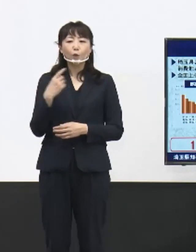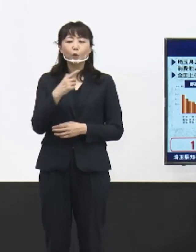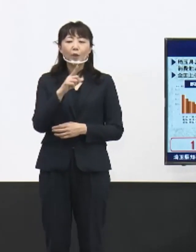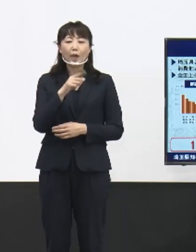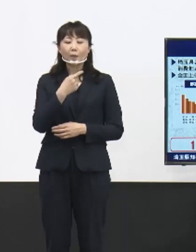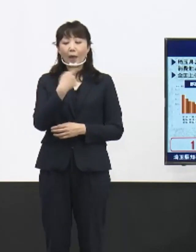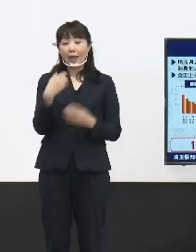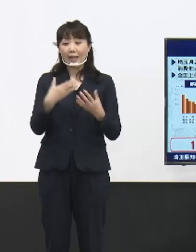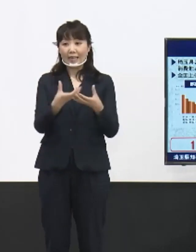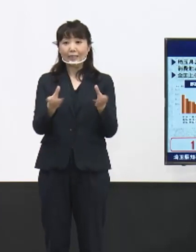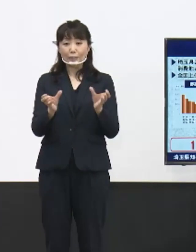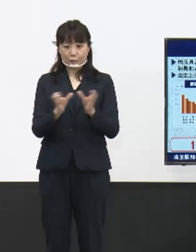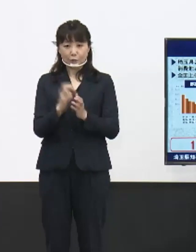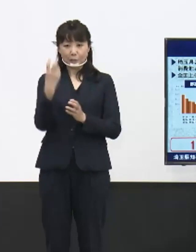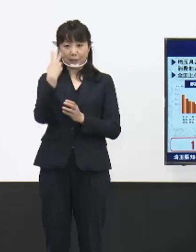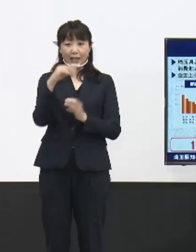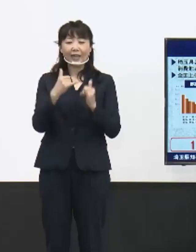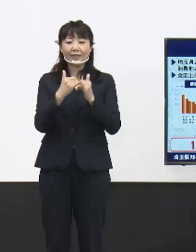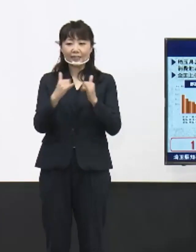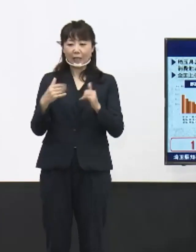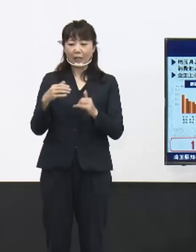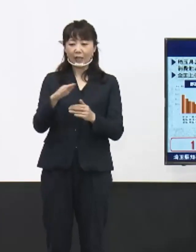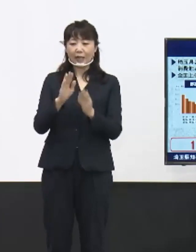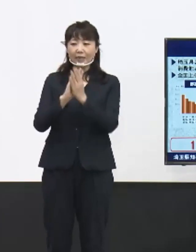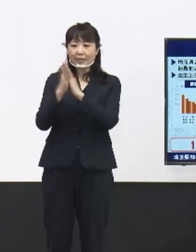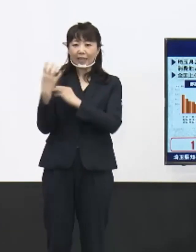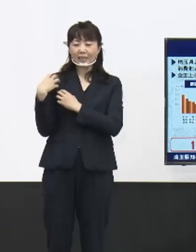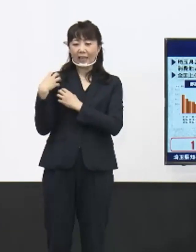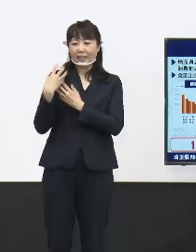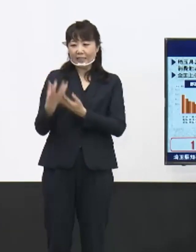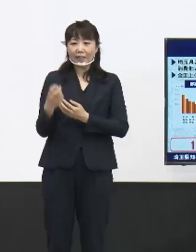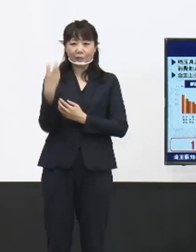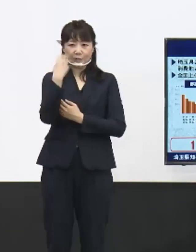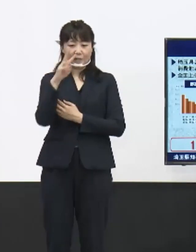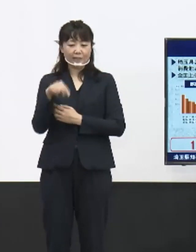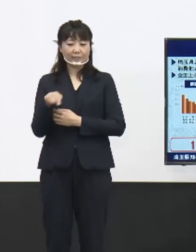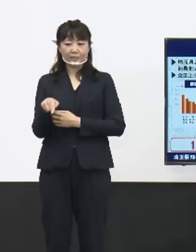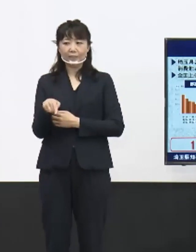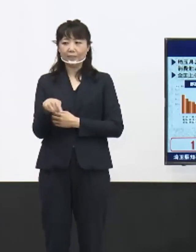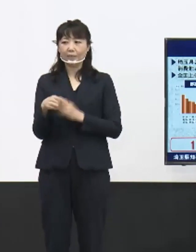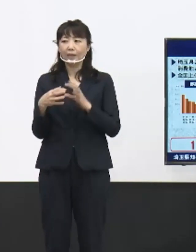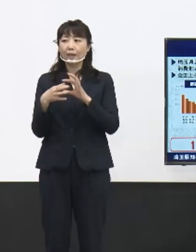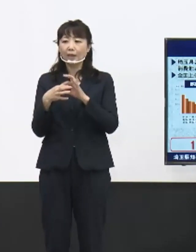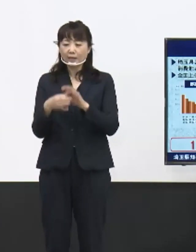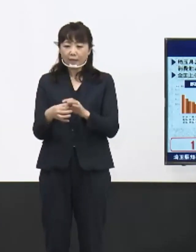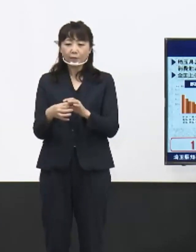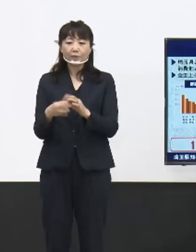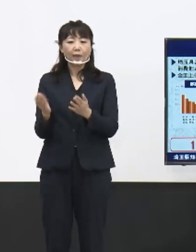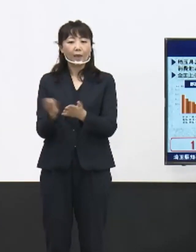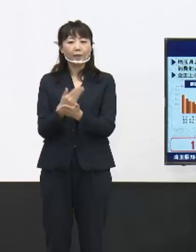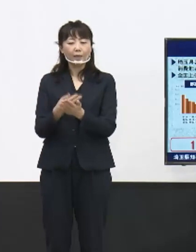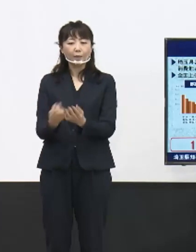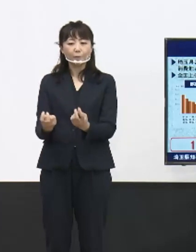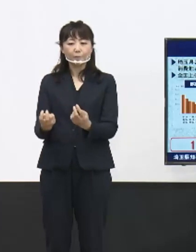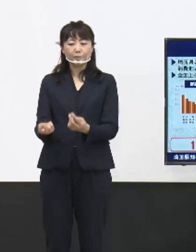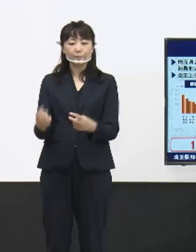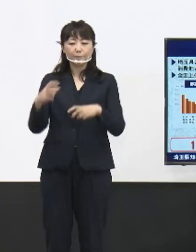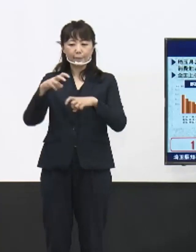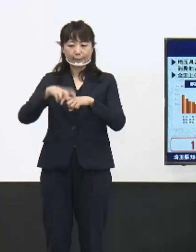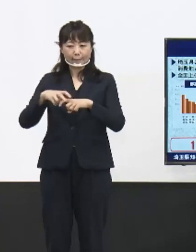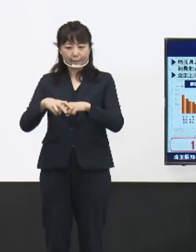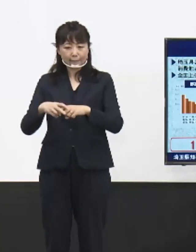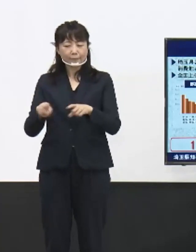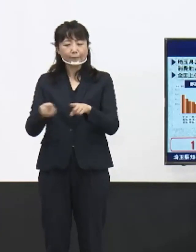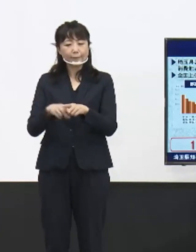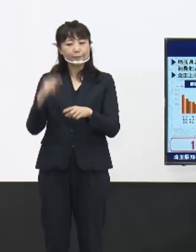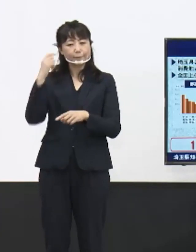玉スタジアムの我々委託管理でお願いしていて、そしてそういった判断の中に加わっていた方ですから、それは当然浦